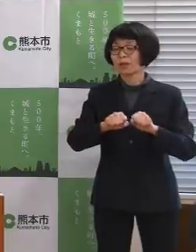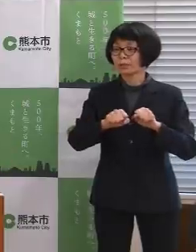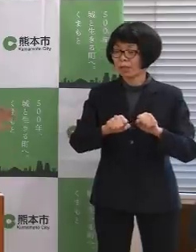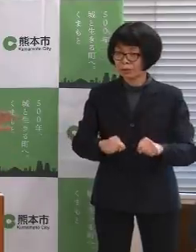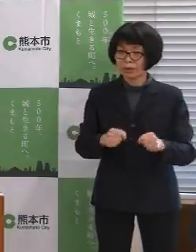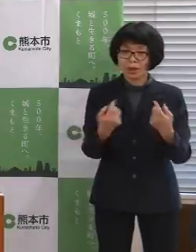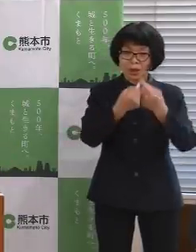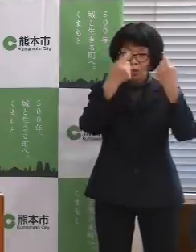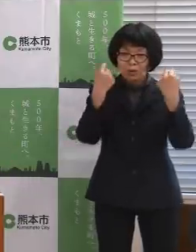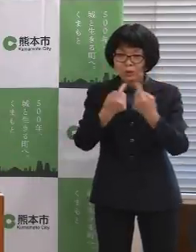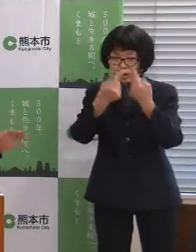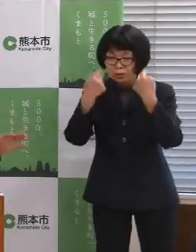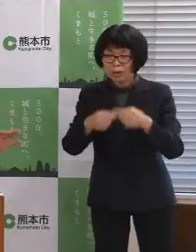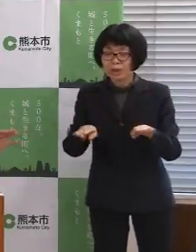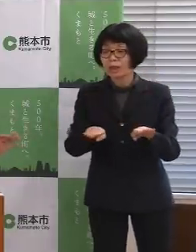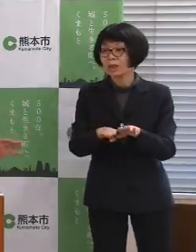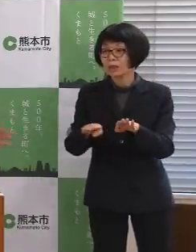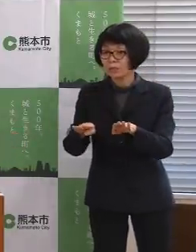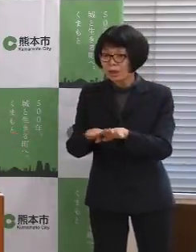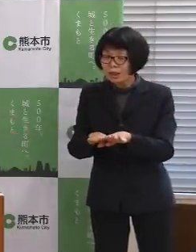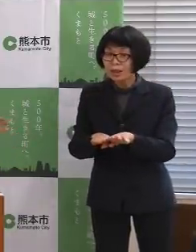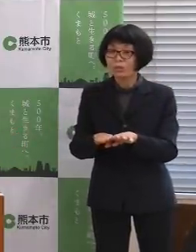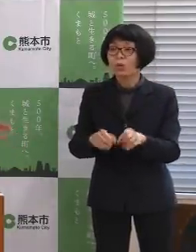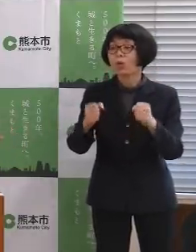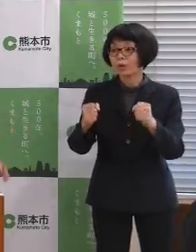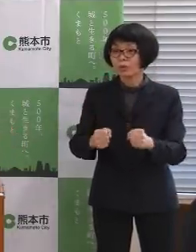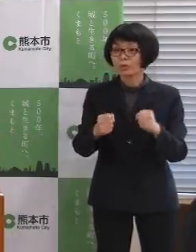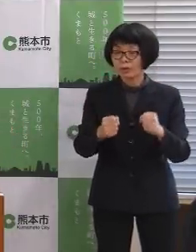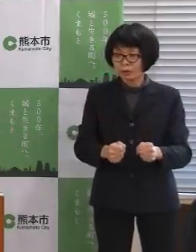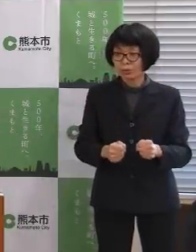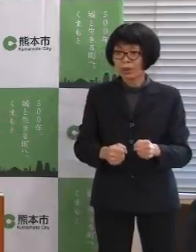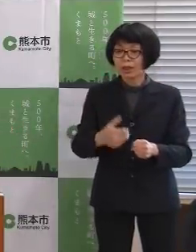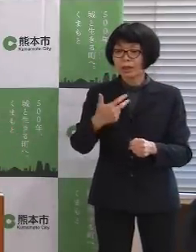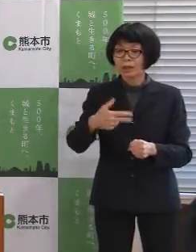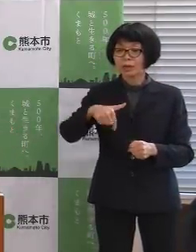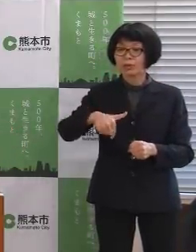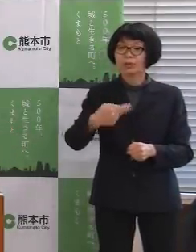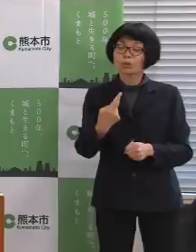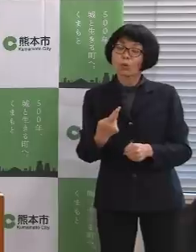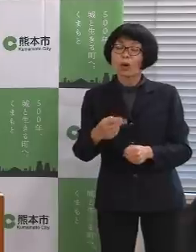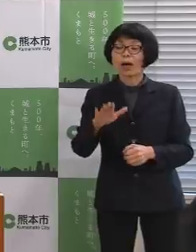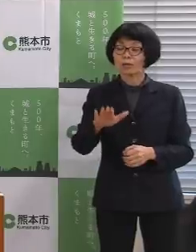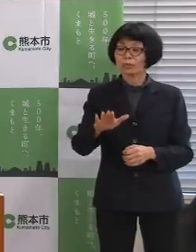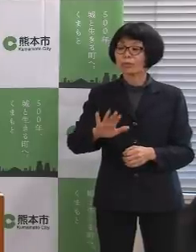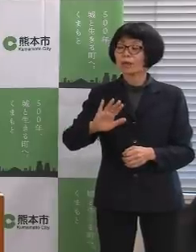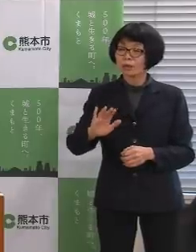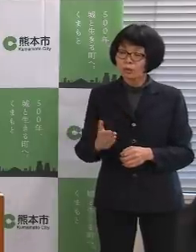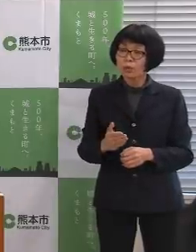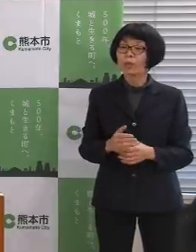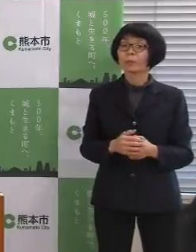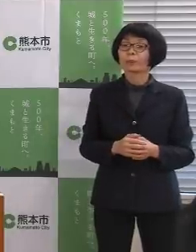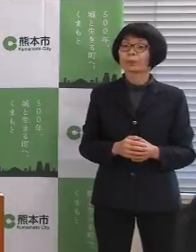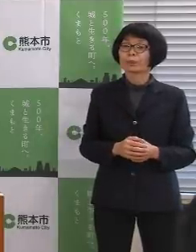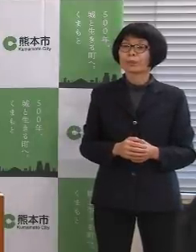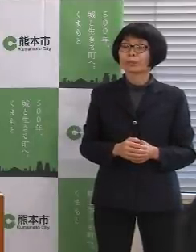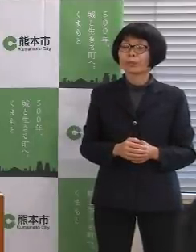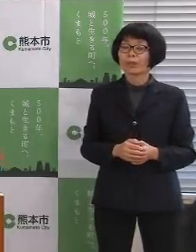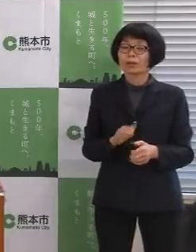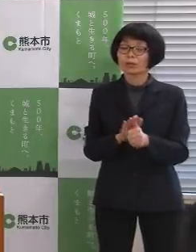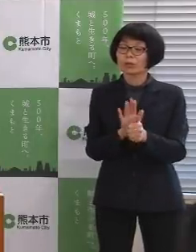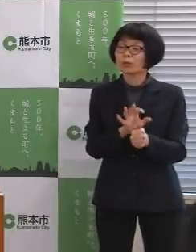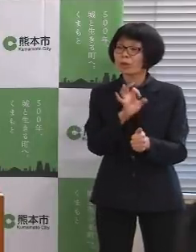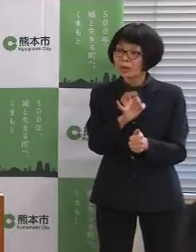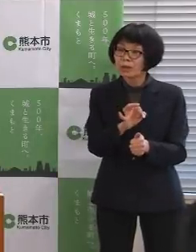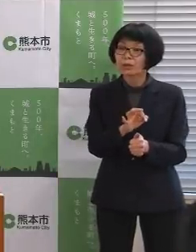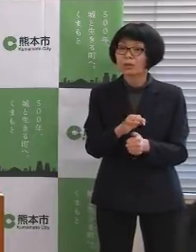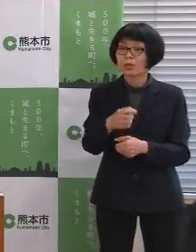それぞれ、まあ、休んだり休む人ももちろんシフトは組みますけれども、こういう時に今給付金の話も含